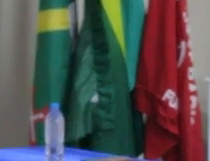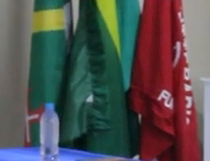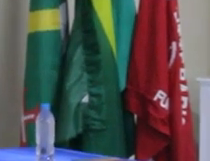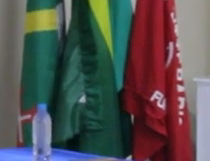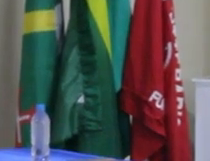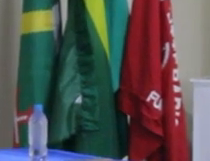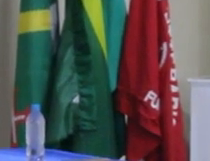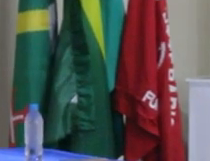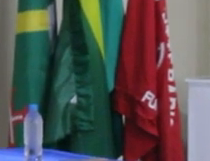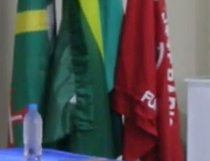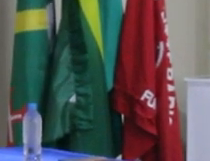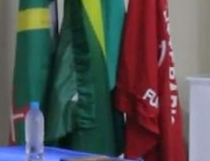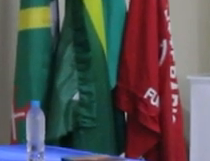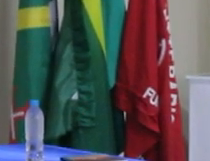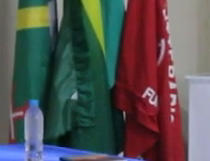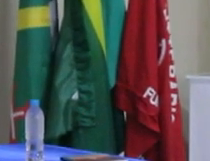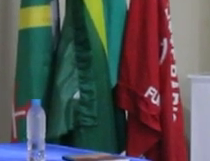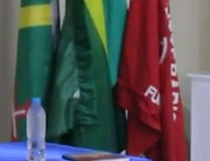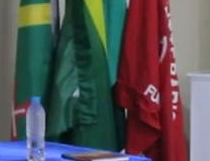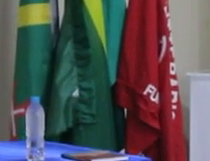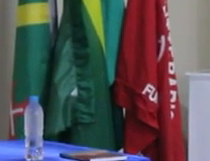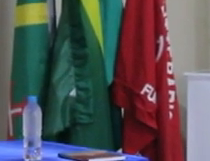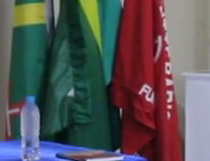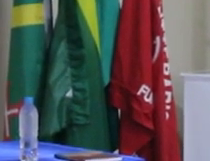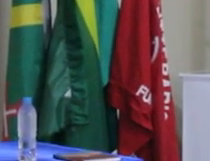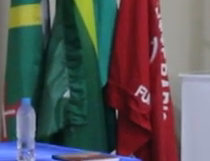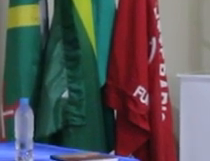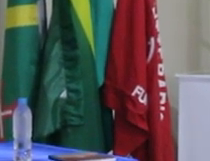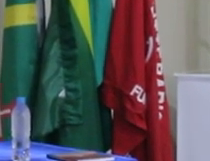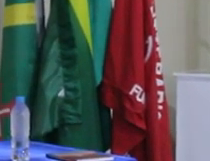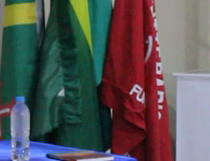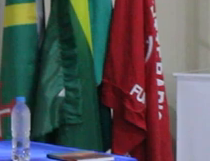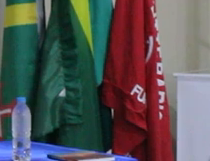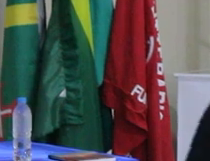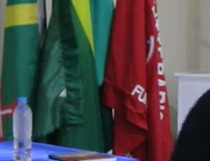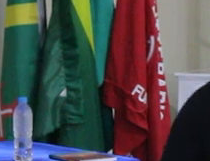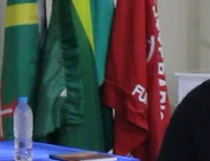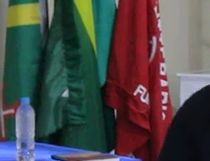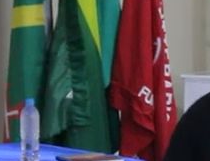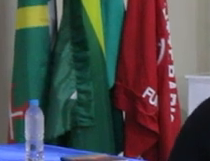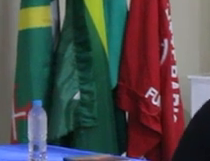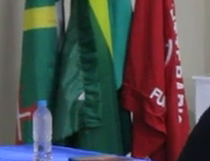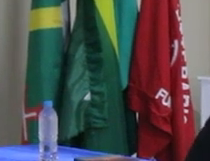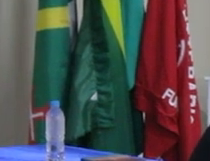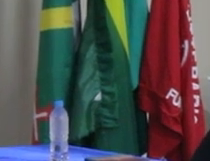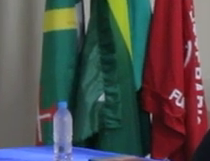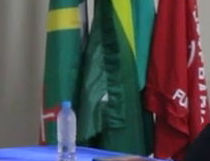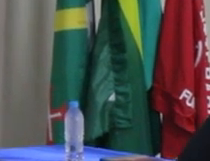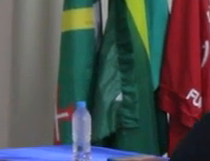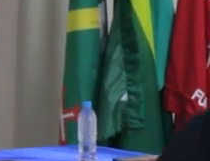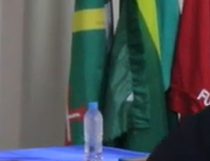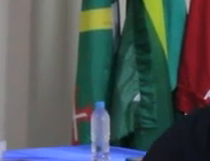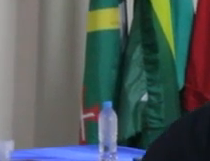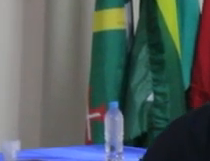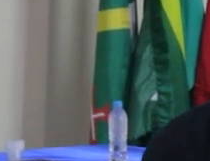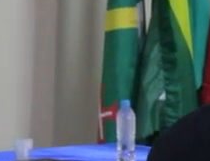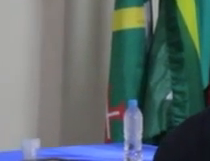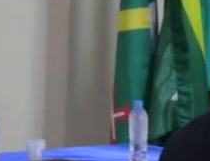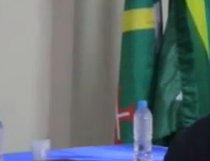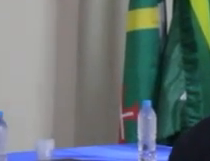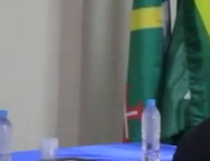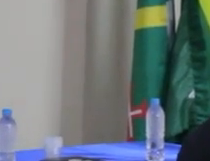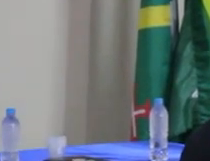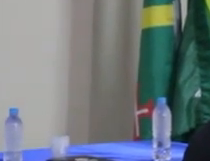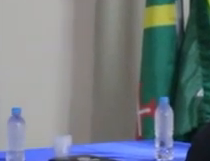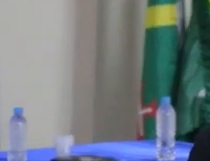Rosimé, que queriam que as coisas acontecessem, mas haviam forças que não queriam e que